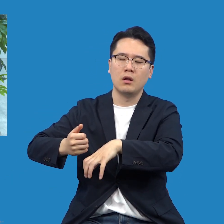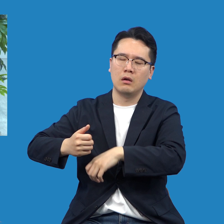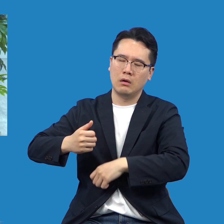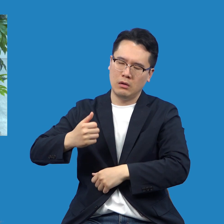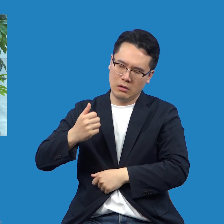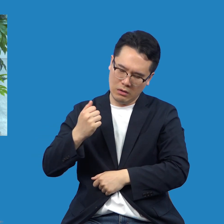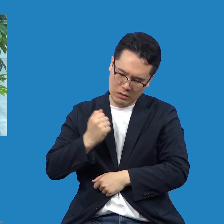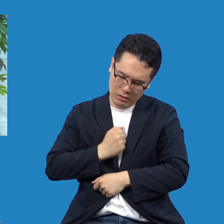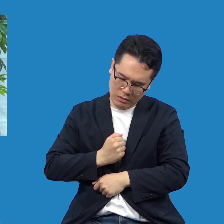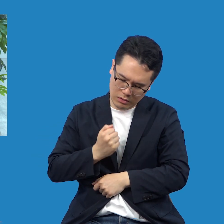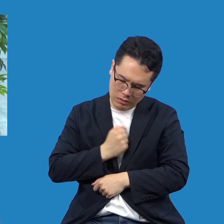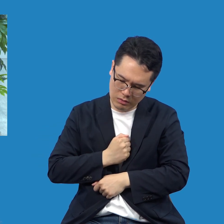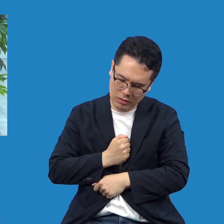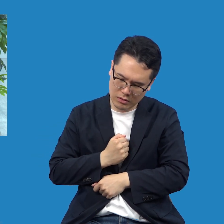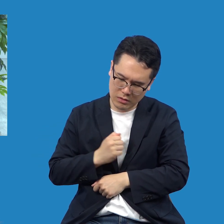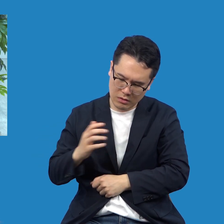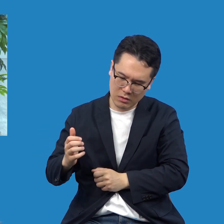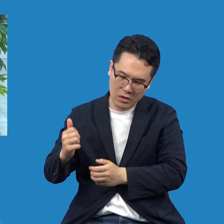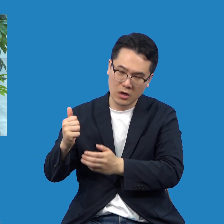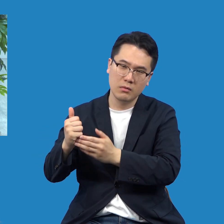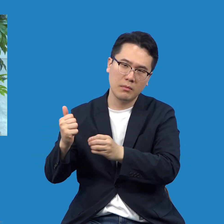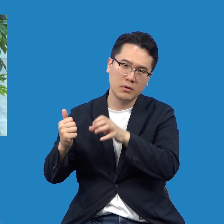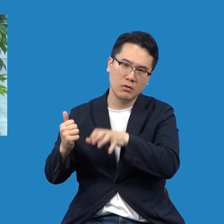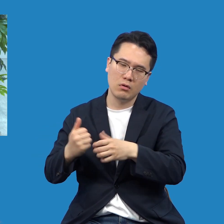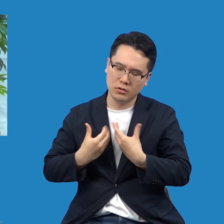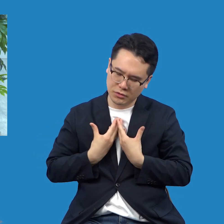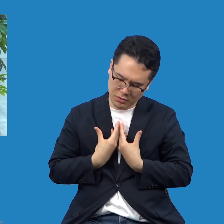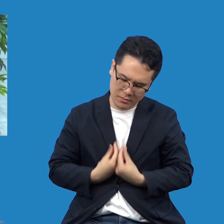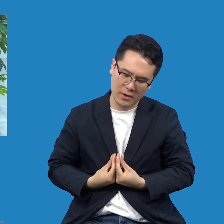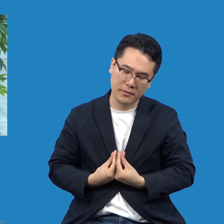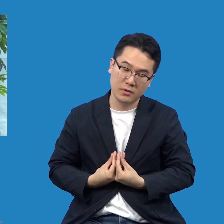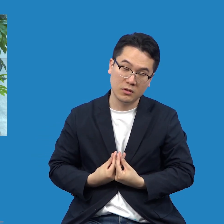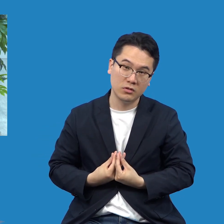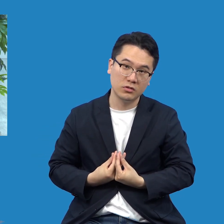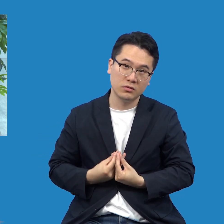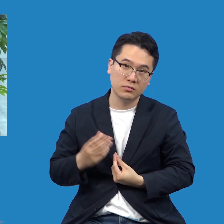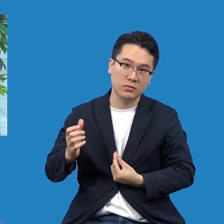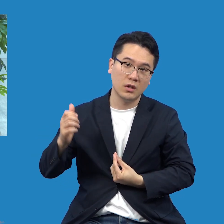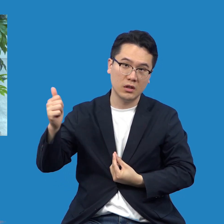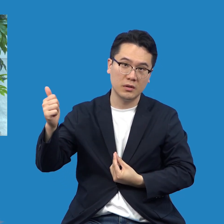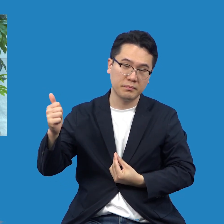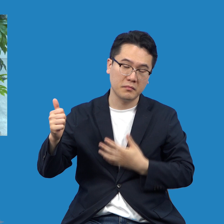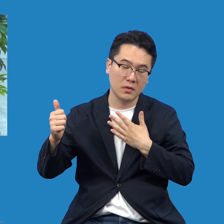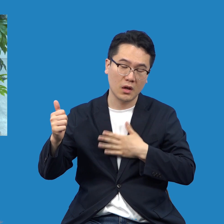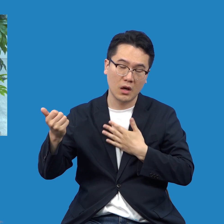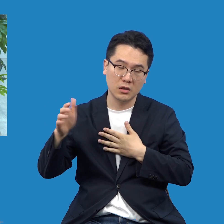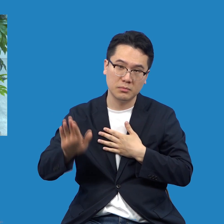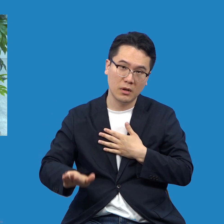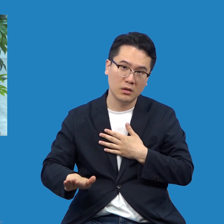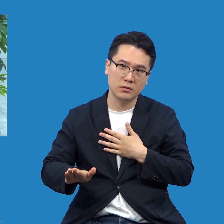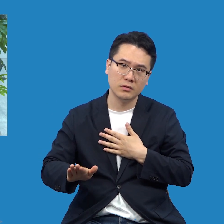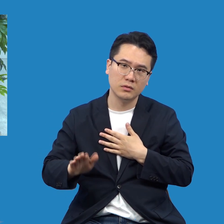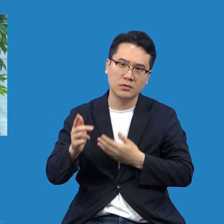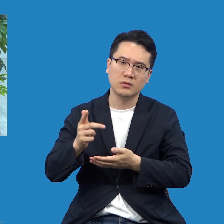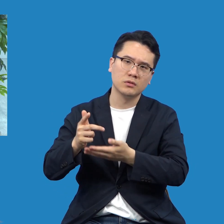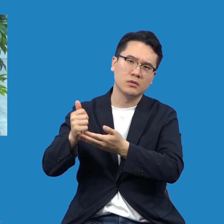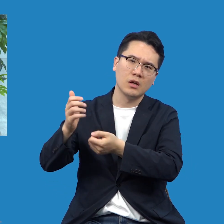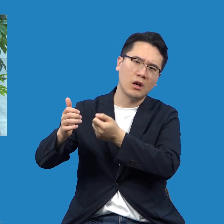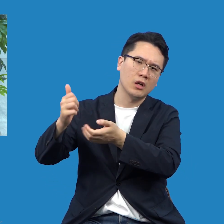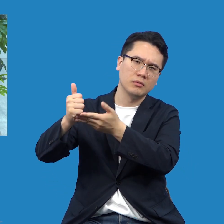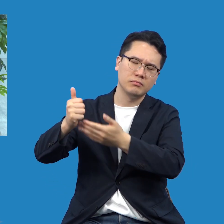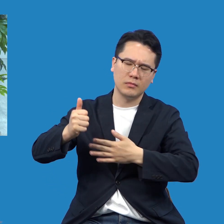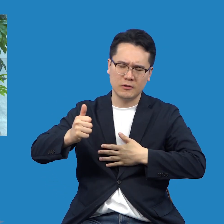탄식하면서 절망했지 않습니까? 하나님 아시지만 제가 야훼 하나님을 향한 열심이